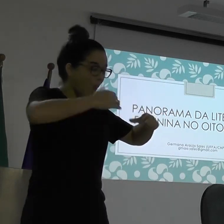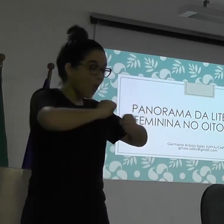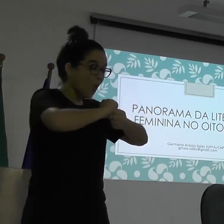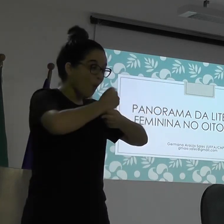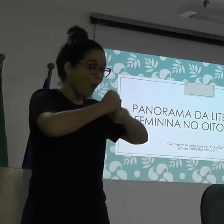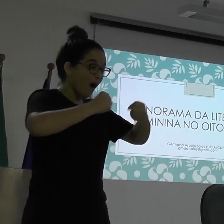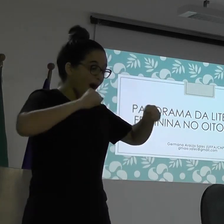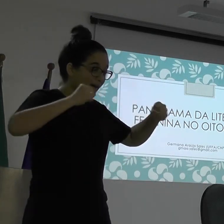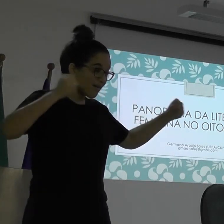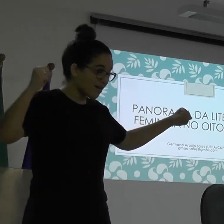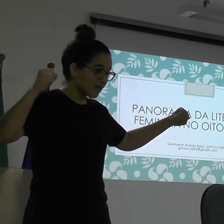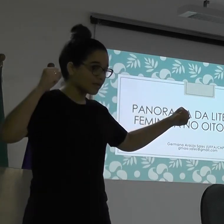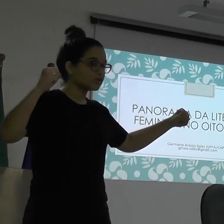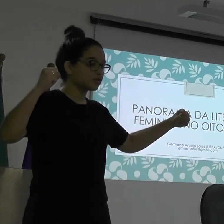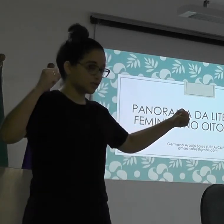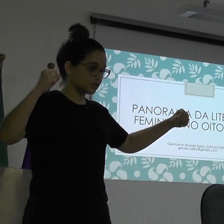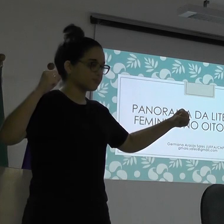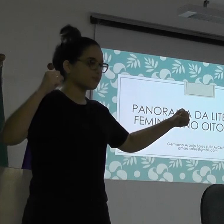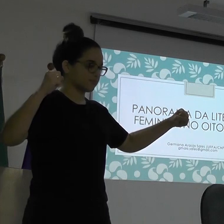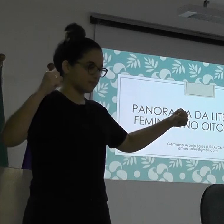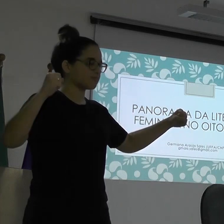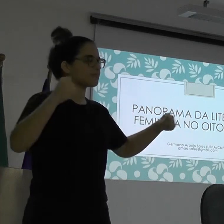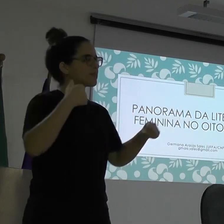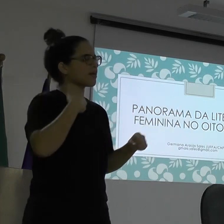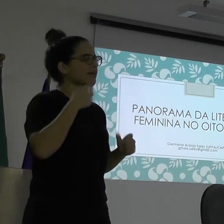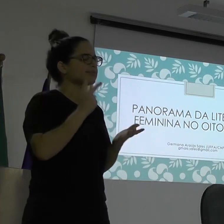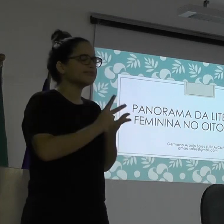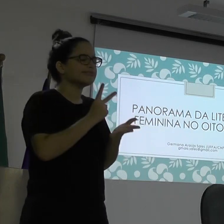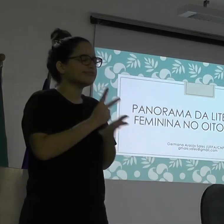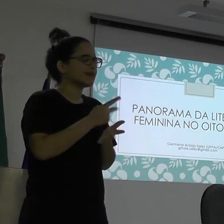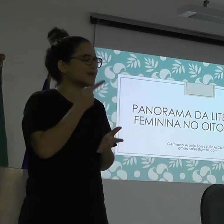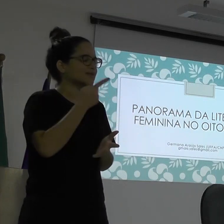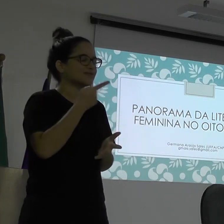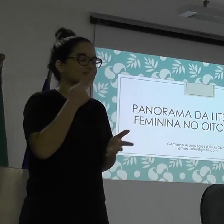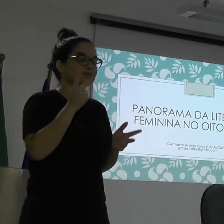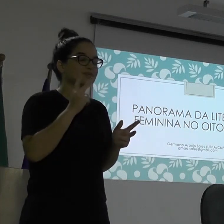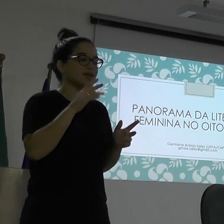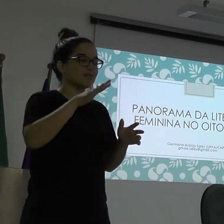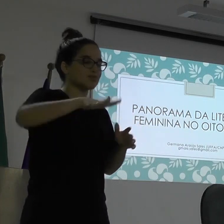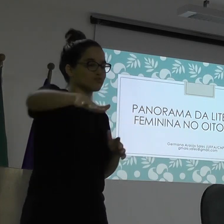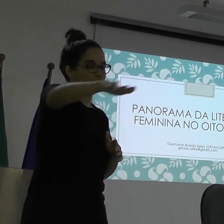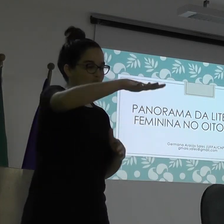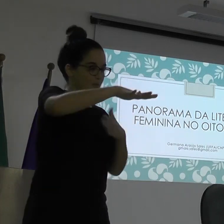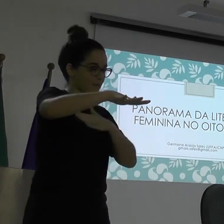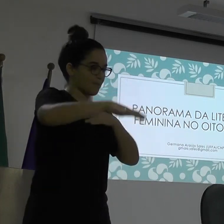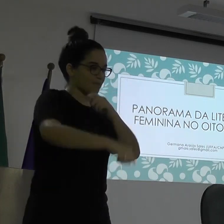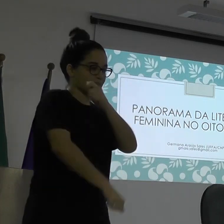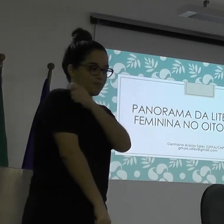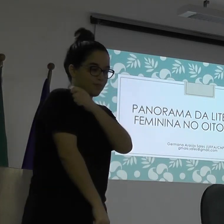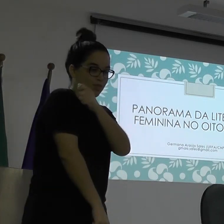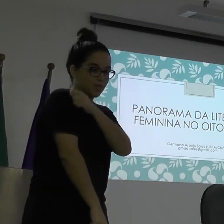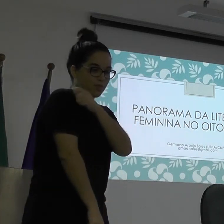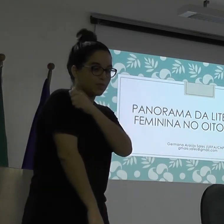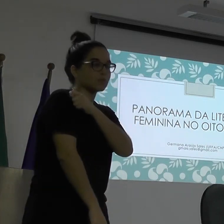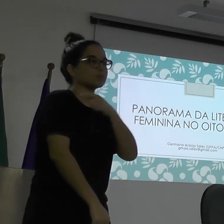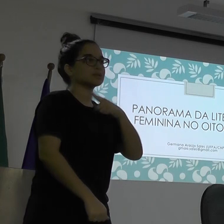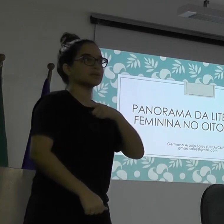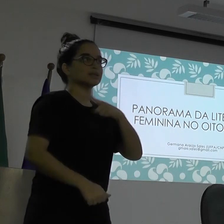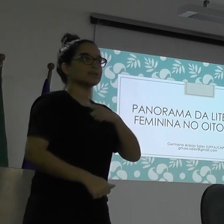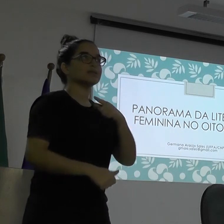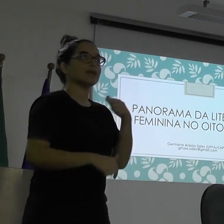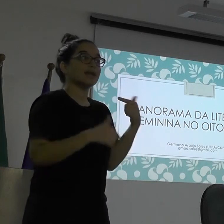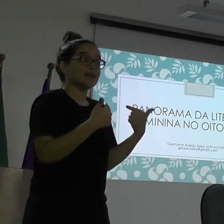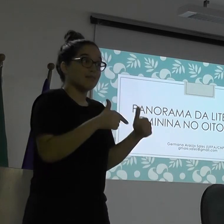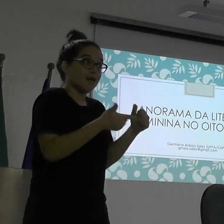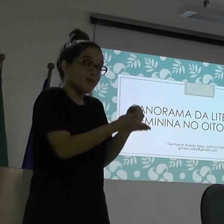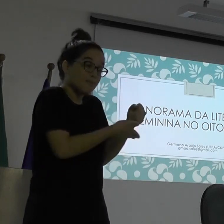máquina, né? Eu digo para os meus alunos que quem trabalha com fontes primárias tem pesquisa para o